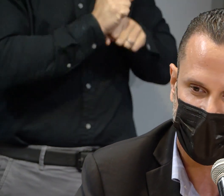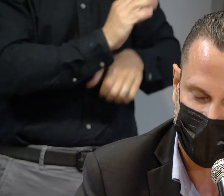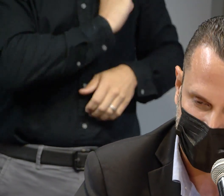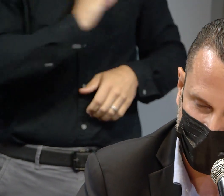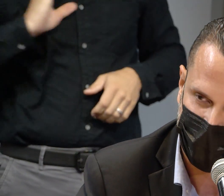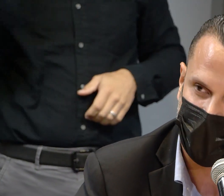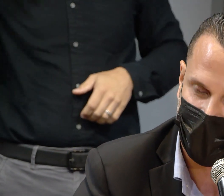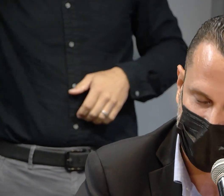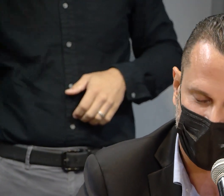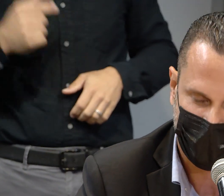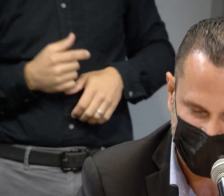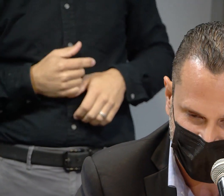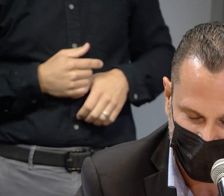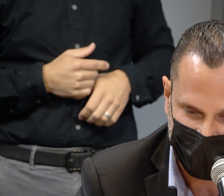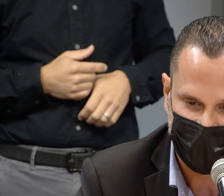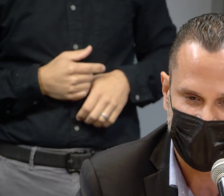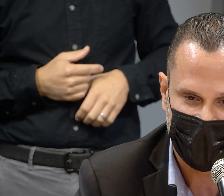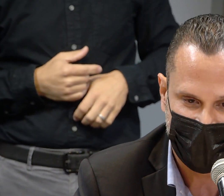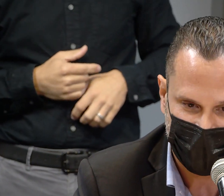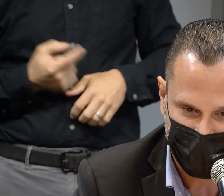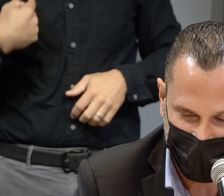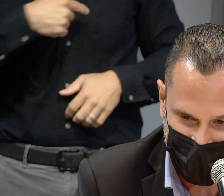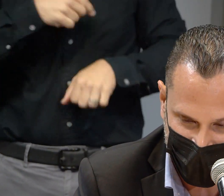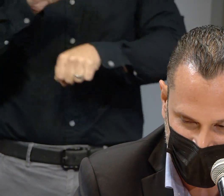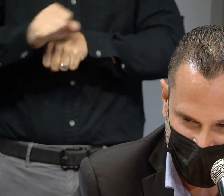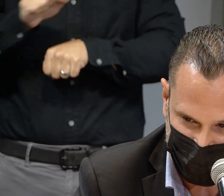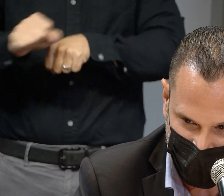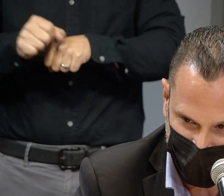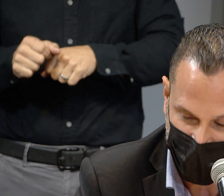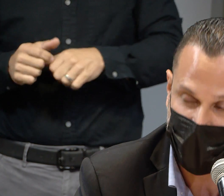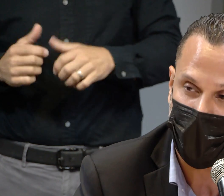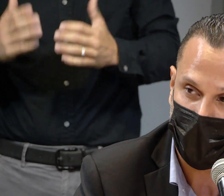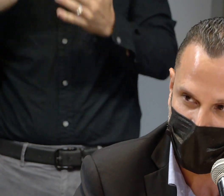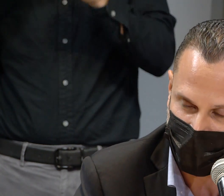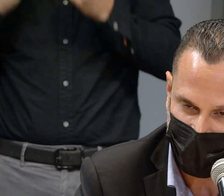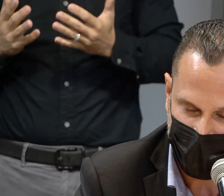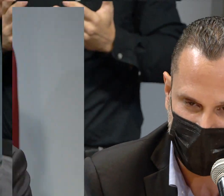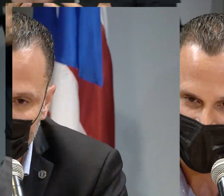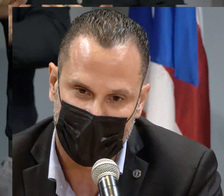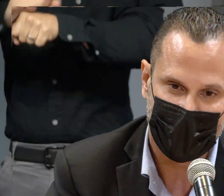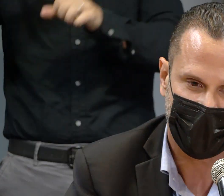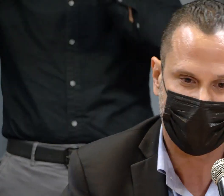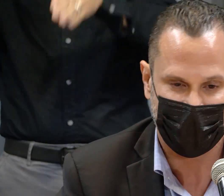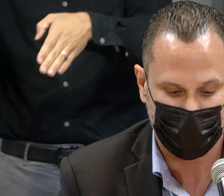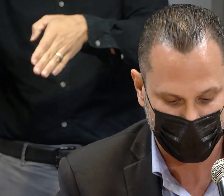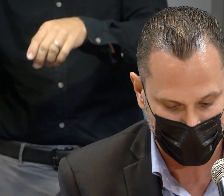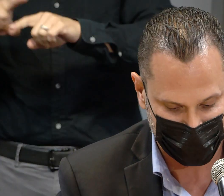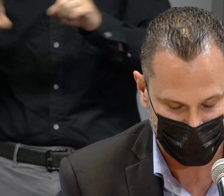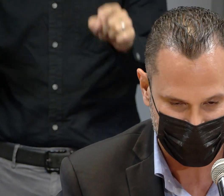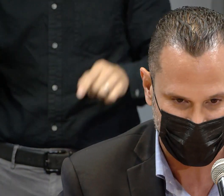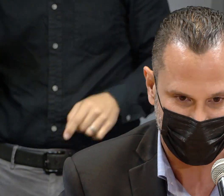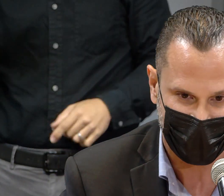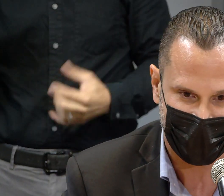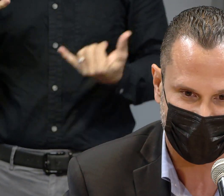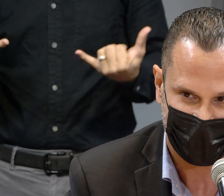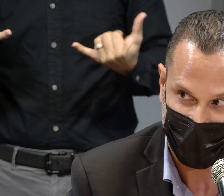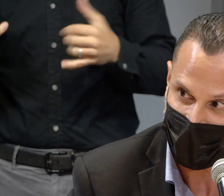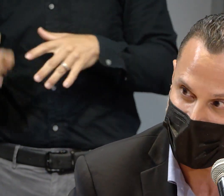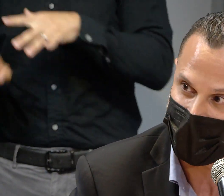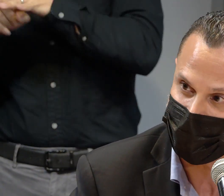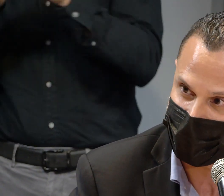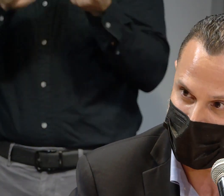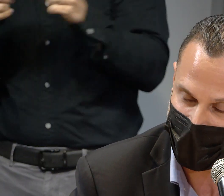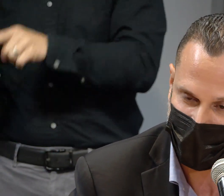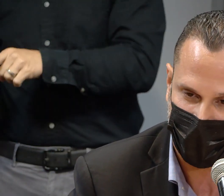estamos trabajando la dirección lamentablemente son situaciones que ocurren verdad y tenemos una situación verdad